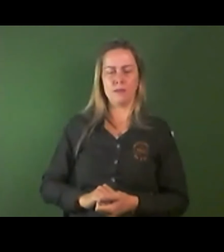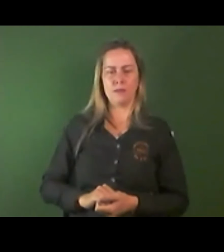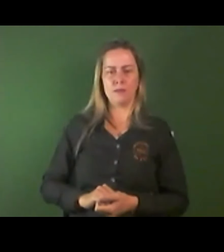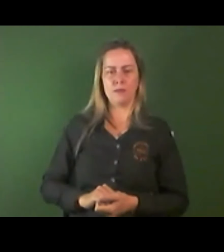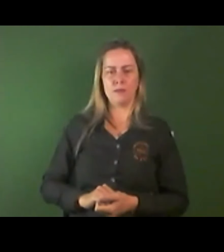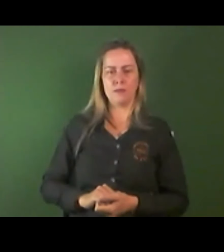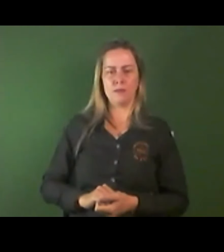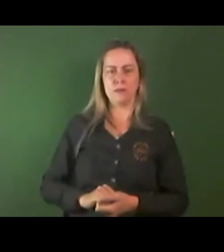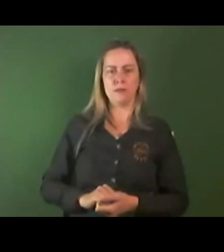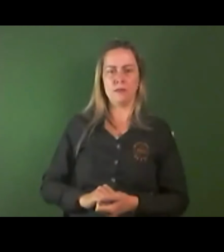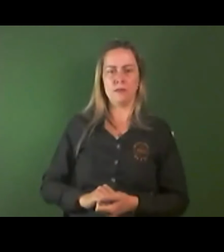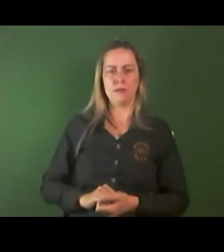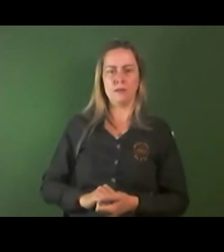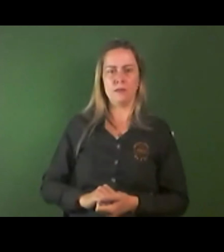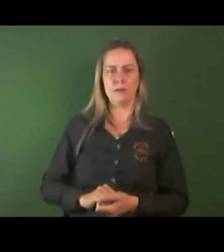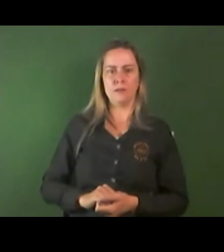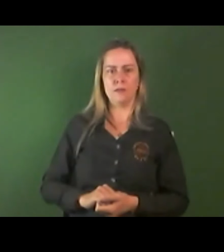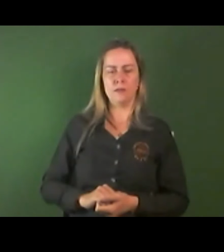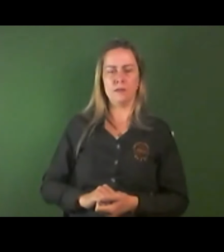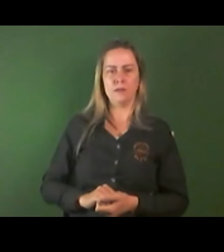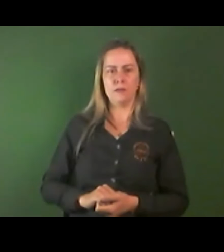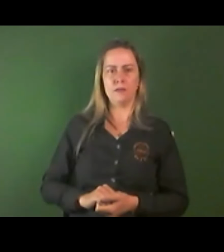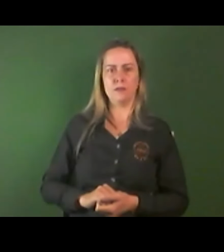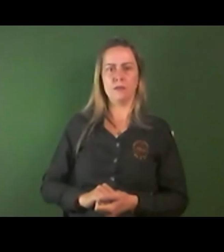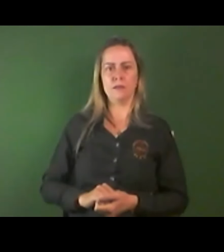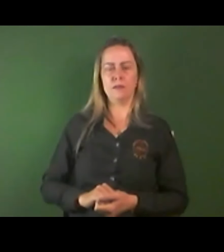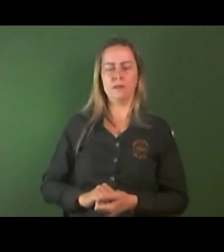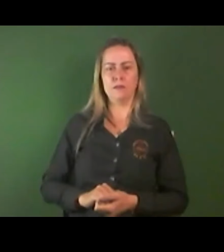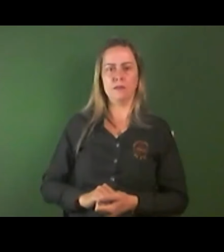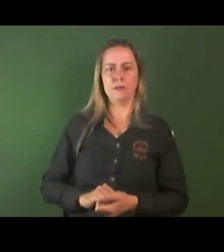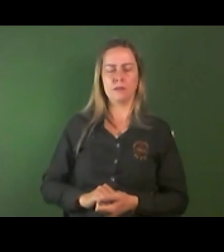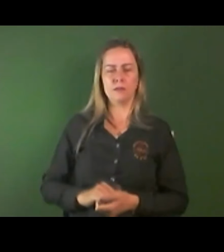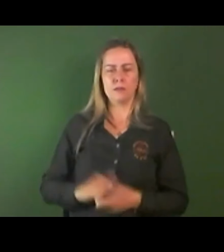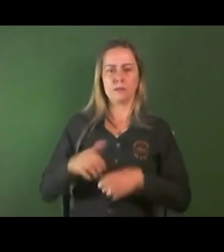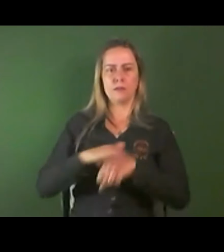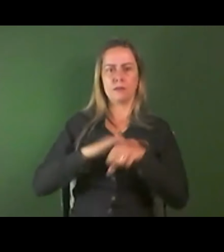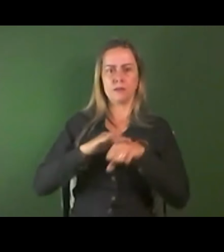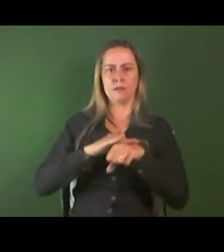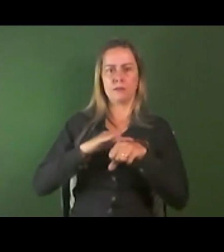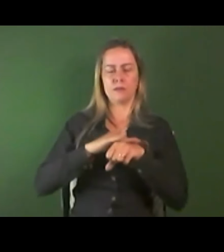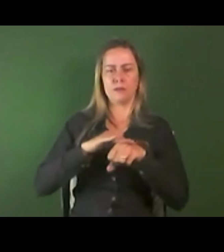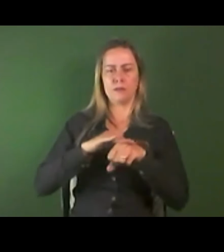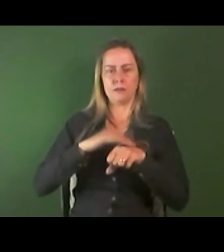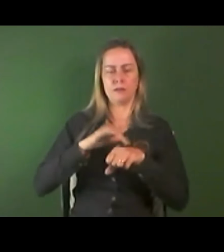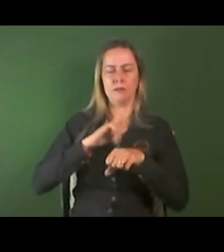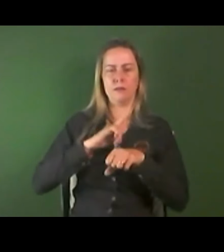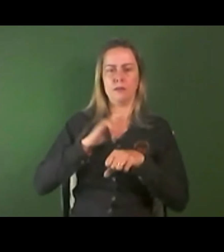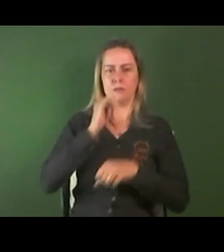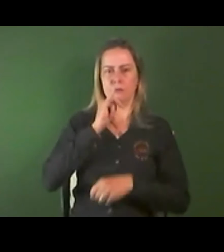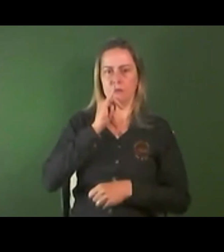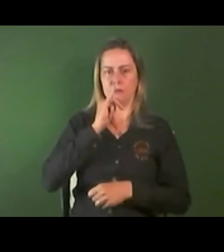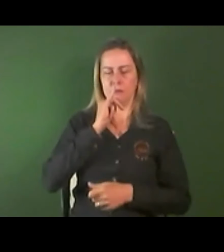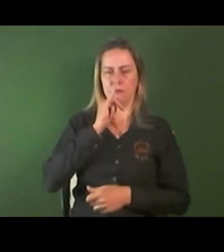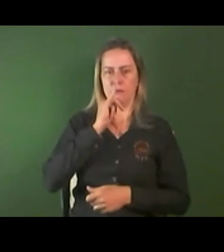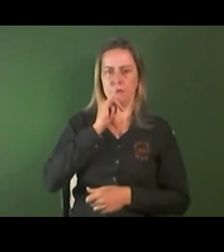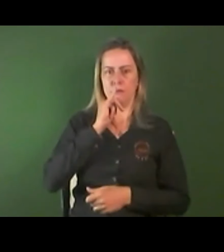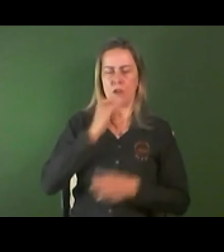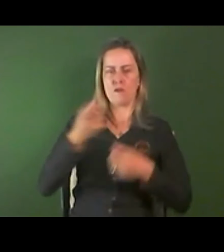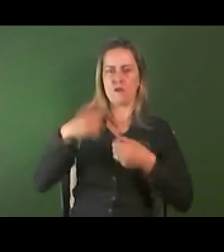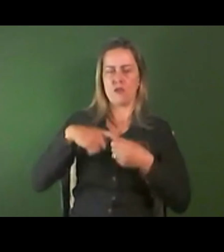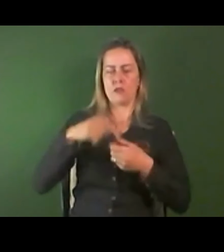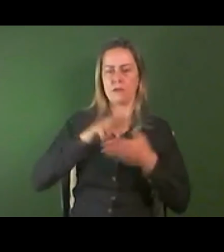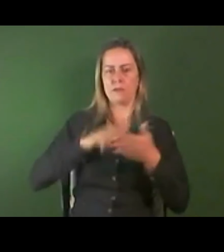também louco, né, que ele, nessa conversa que ele teve com deixa eu voltar aqui um pouquinho